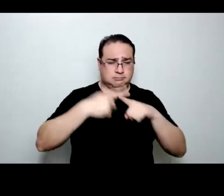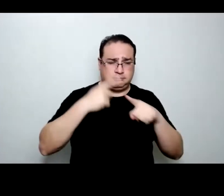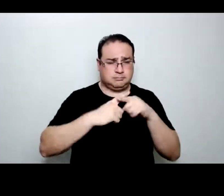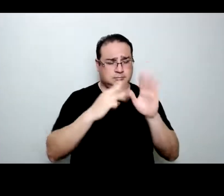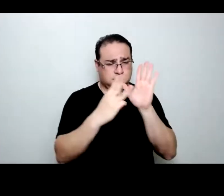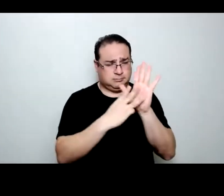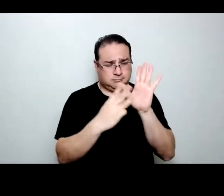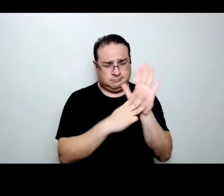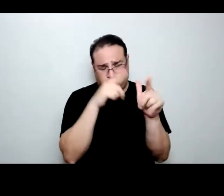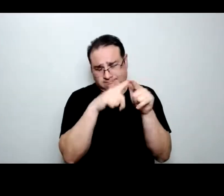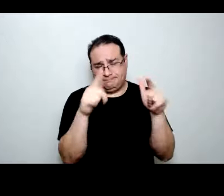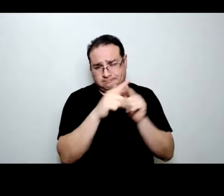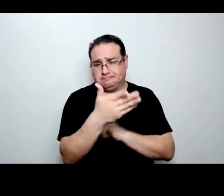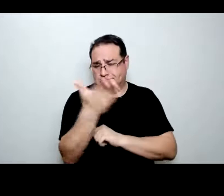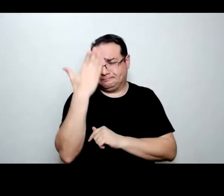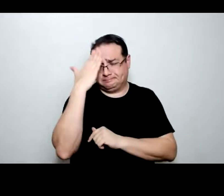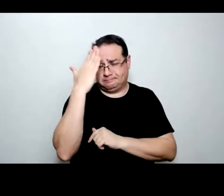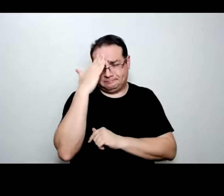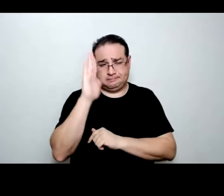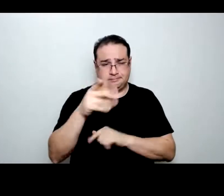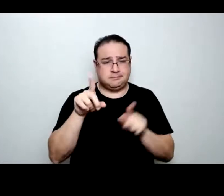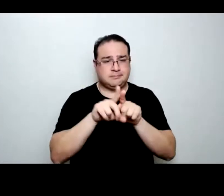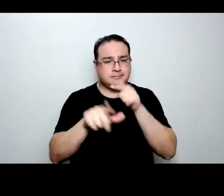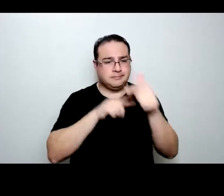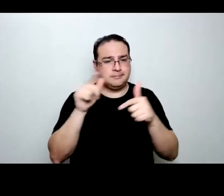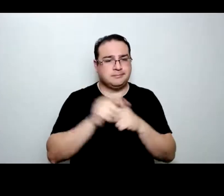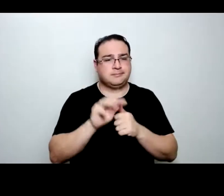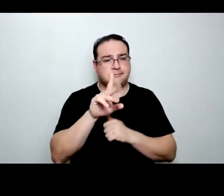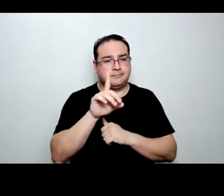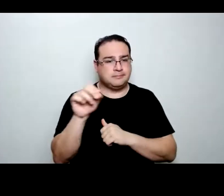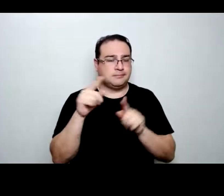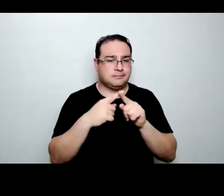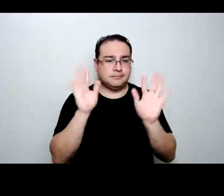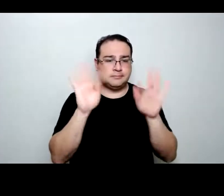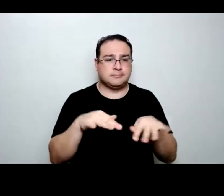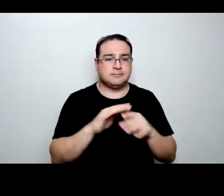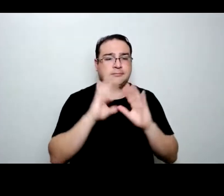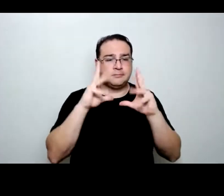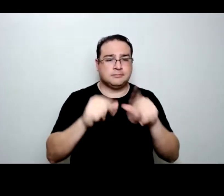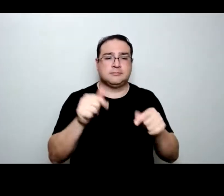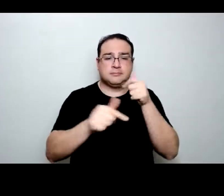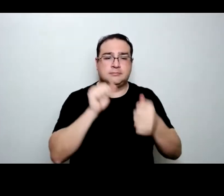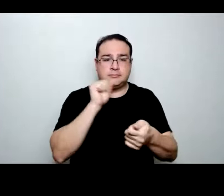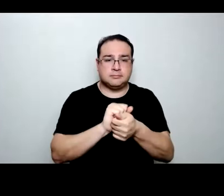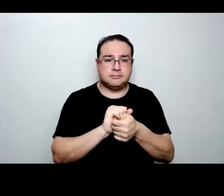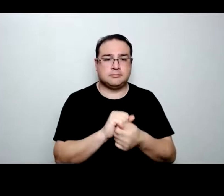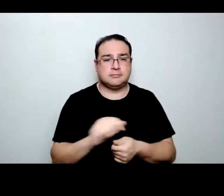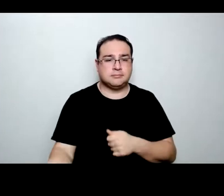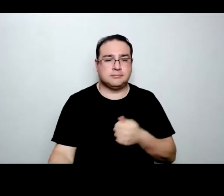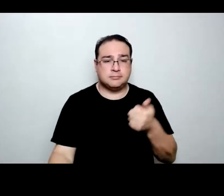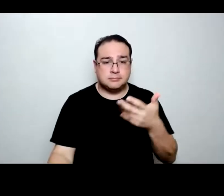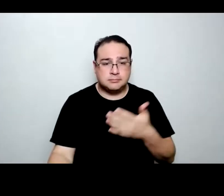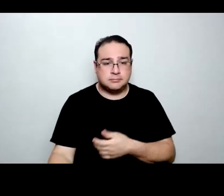programa, todo conhecemos como funciona o Word, né? De repente fecha. Depois de todo esse trabalho que você vai